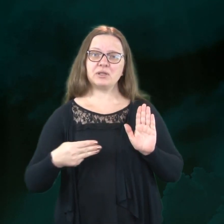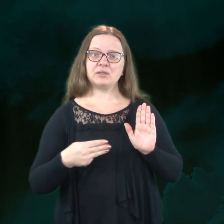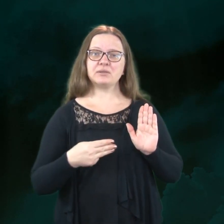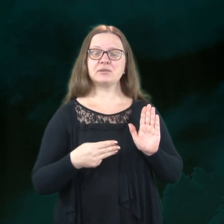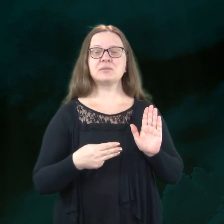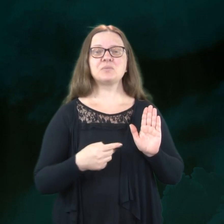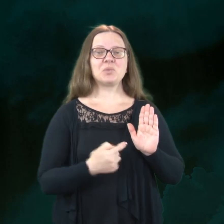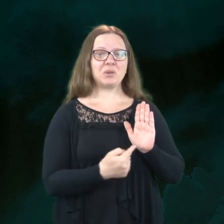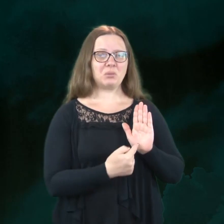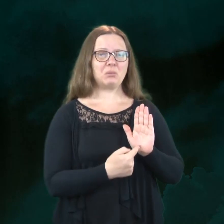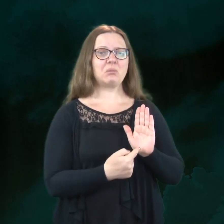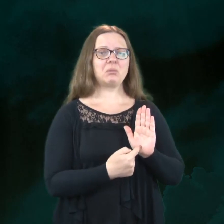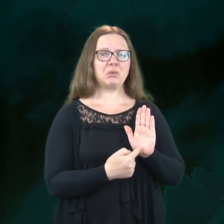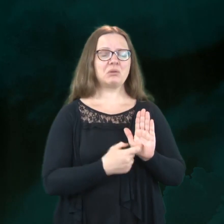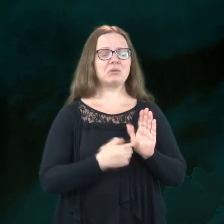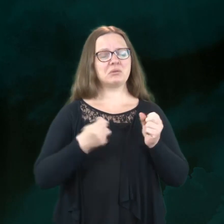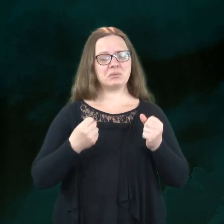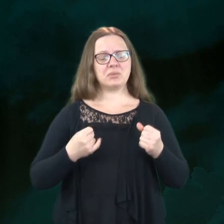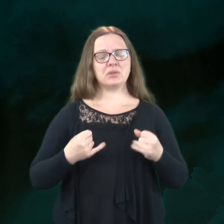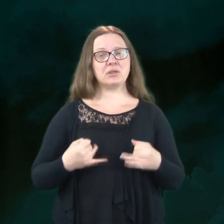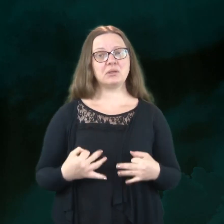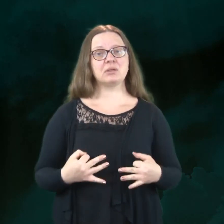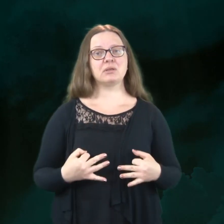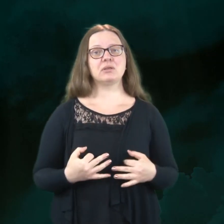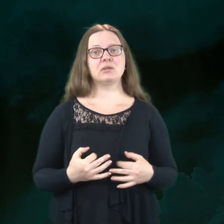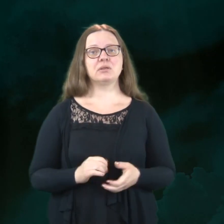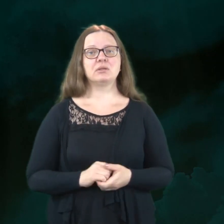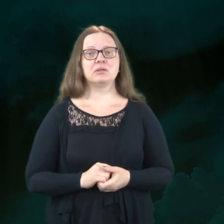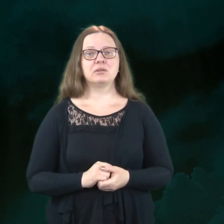seguinte, que há